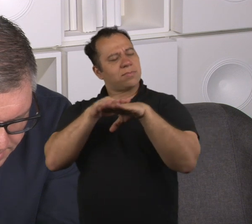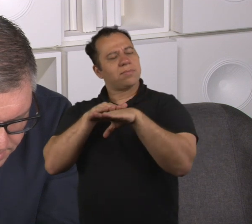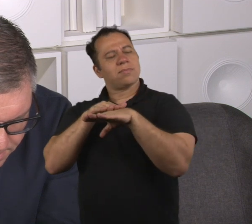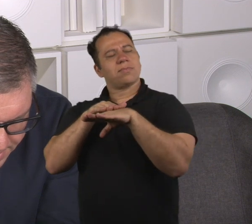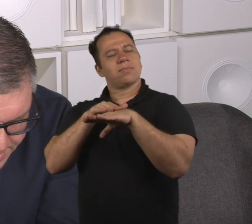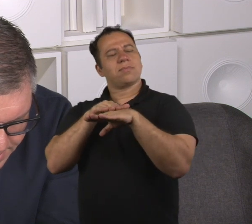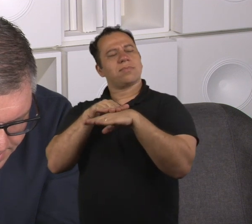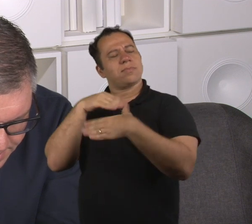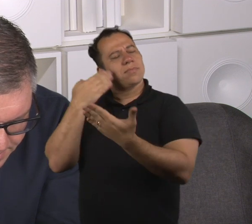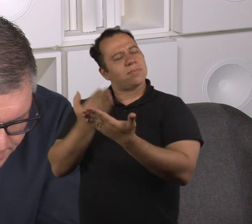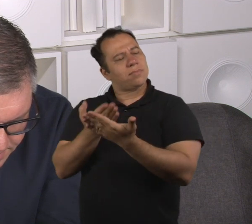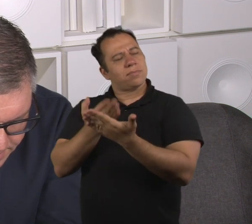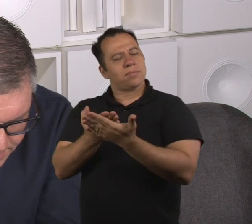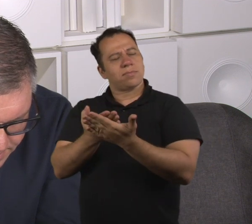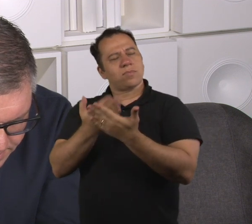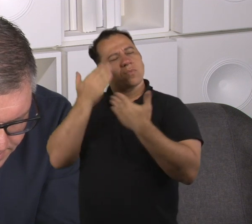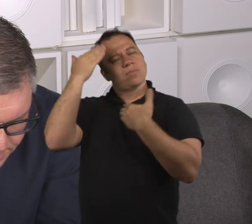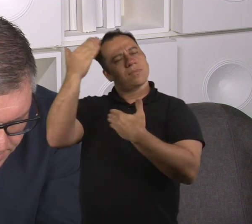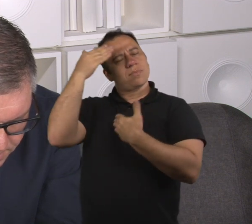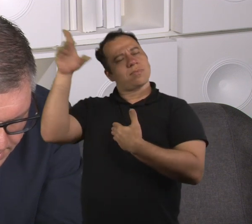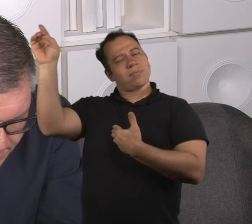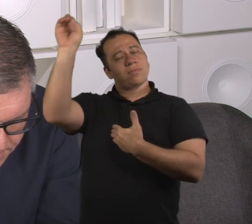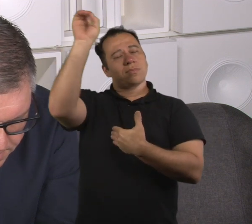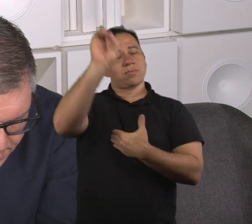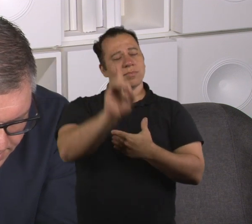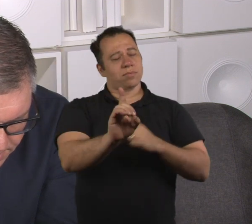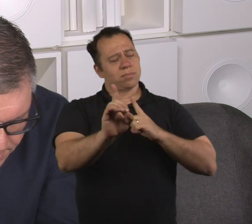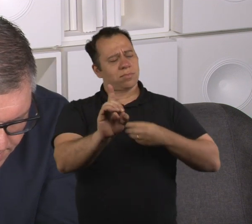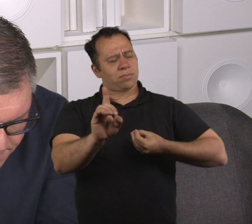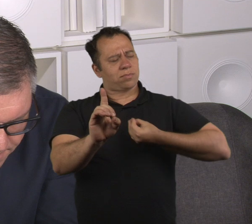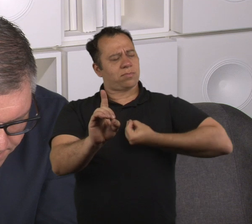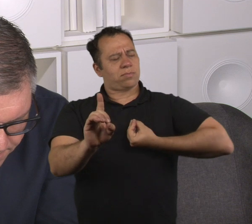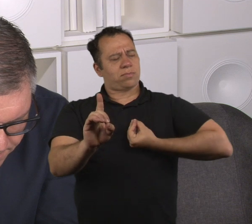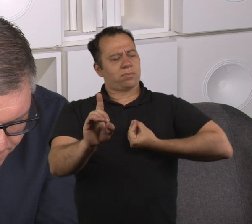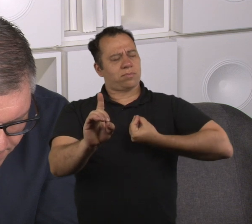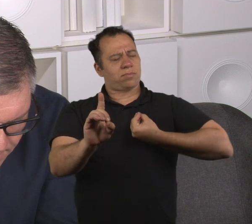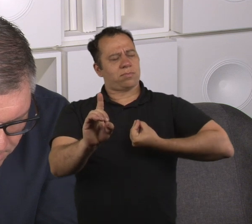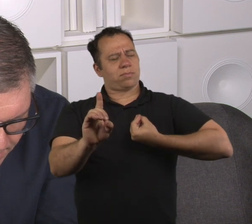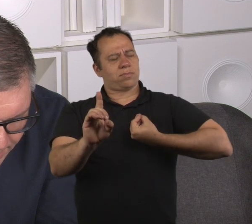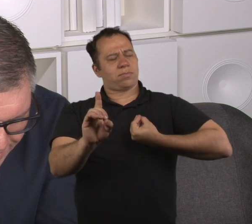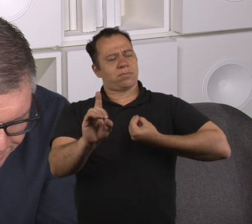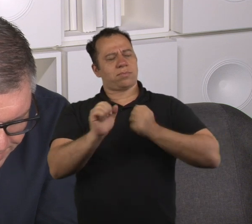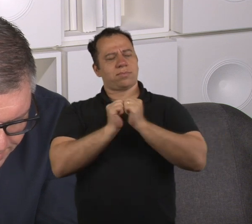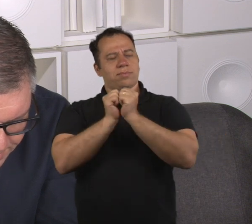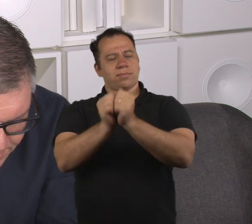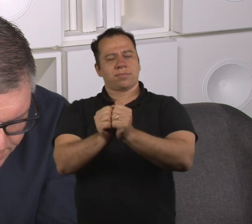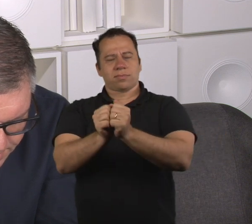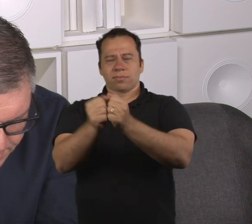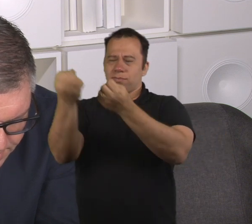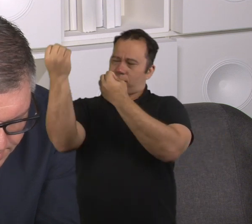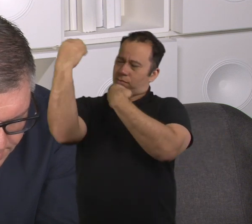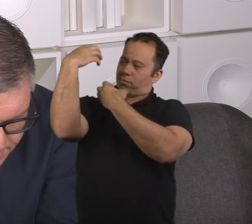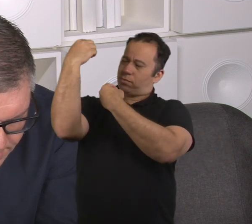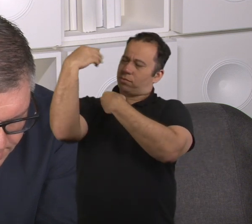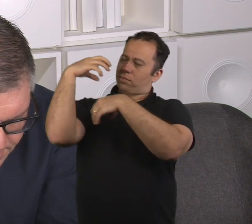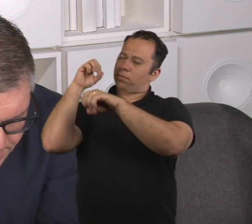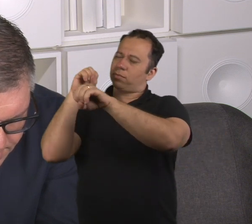Obrigado pela Tua presença. Obrigado pela Tua palavra.